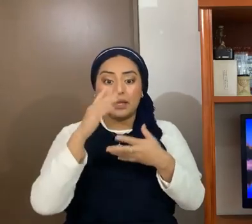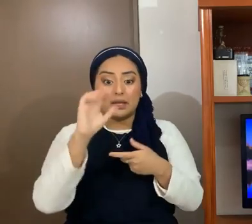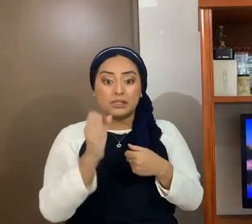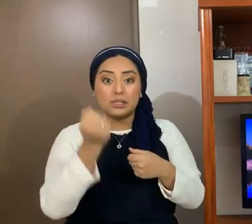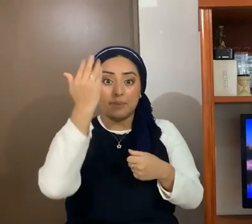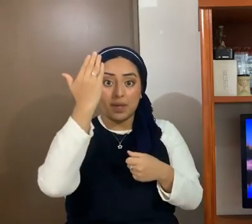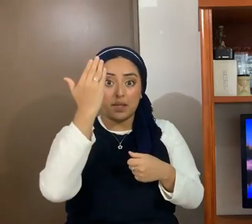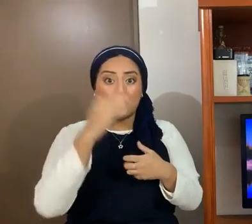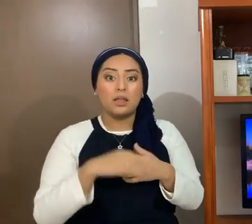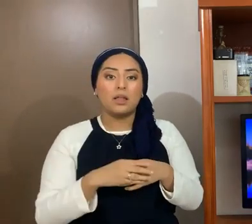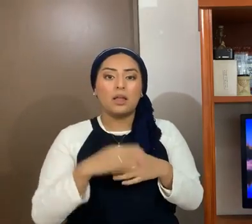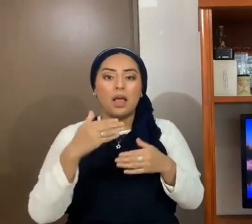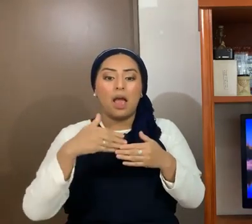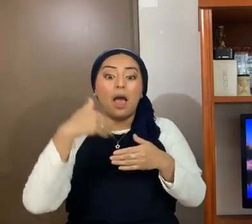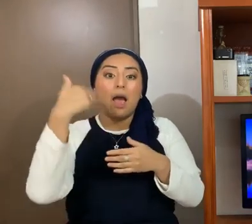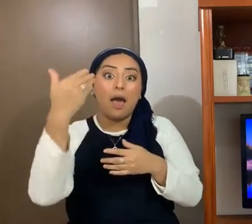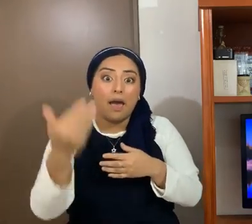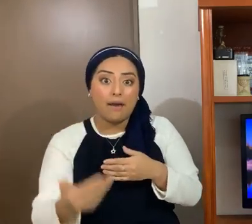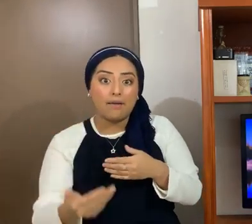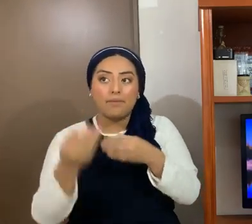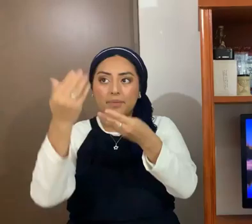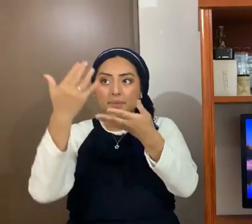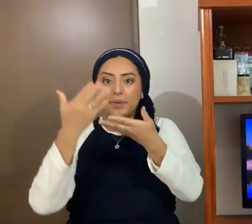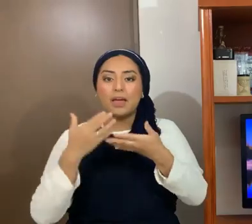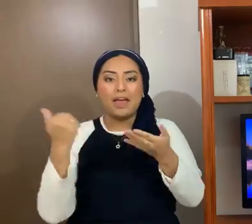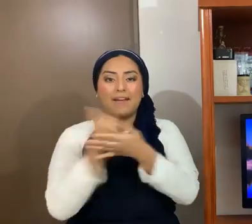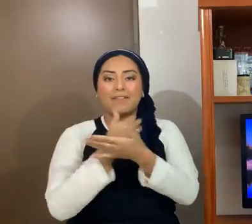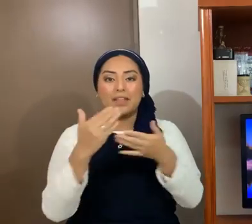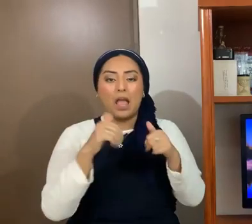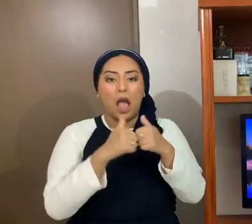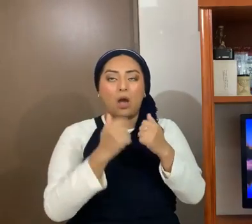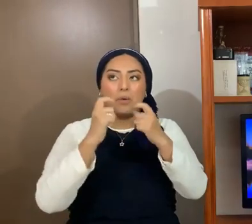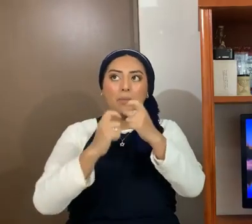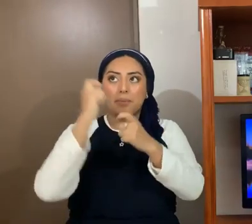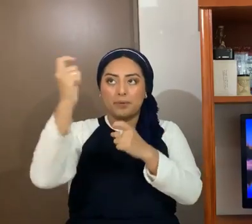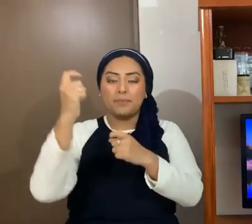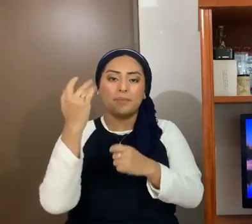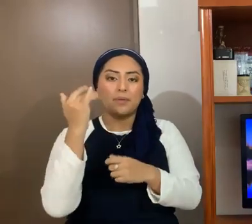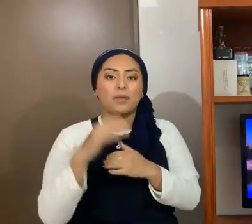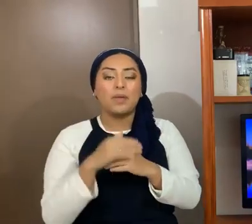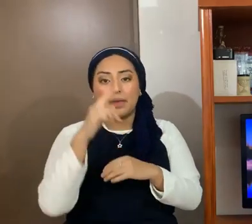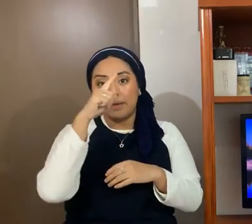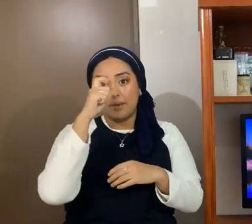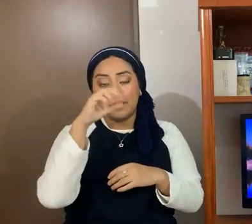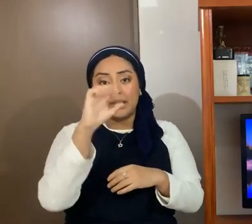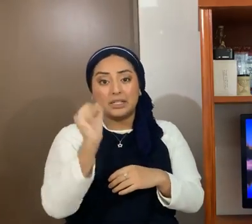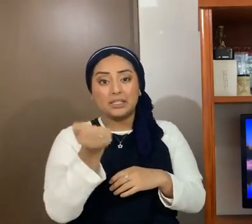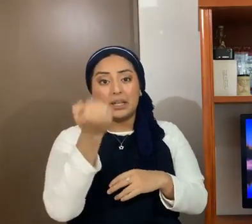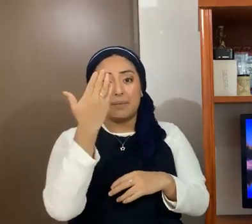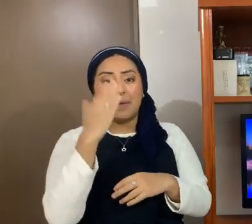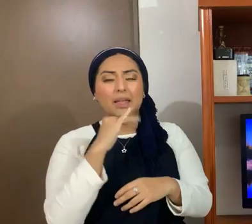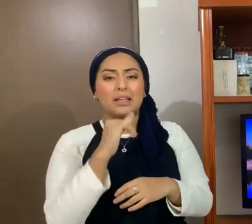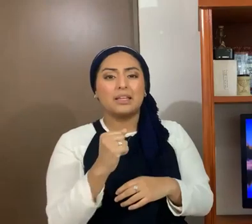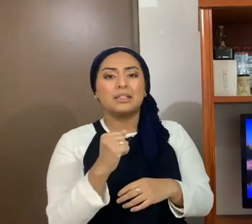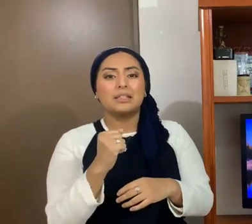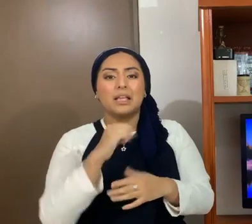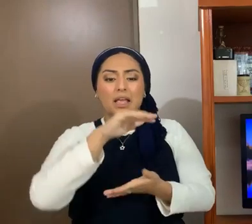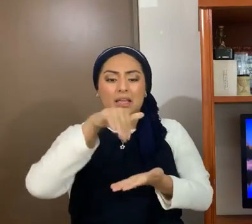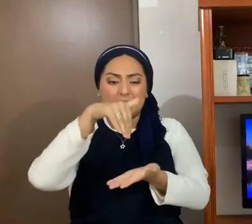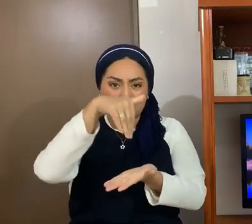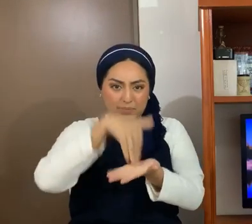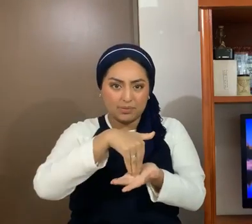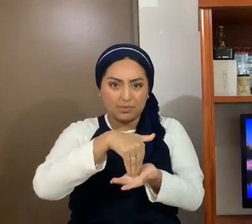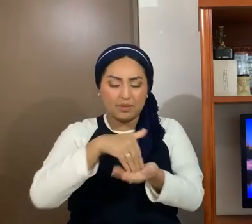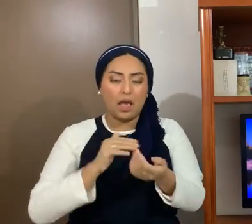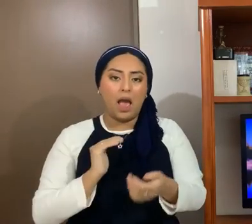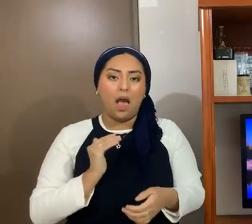Shabbat y después todo lo de la ofrenda. No es casualidad. ¿Por qué? Porque el Shabbat es el centro